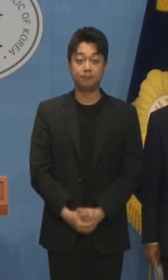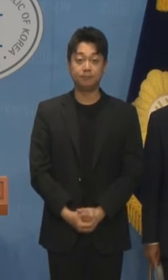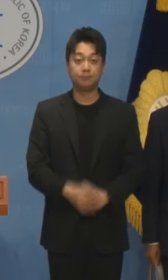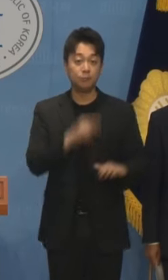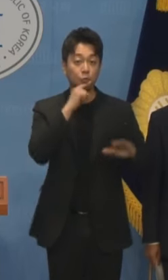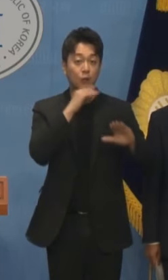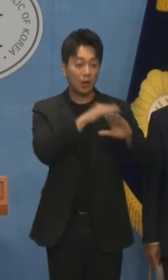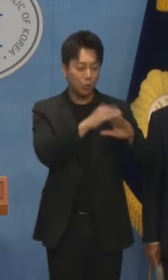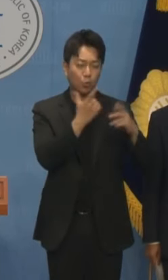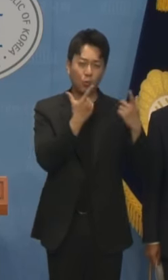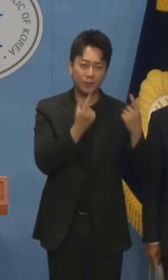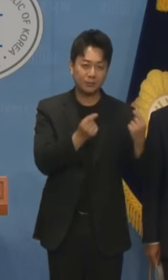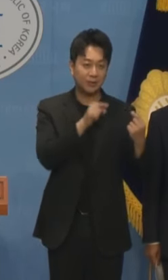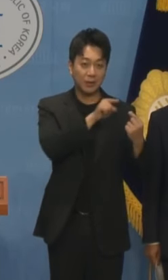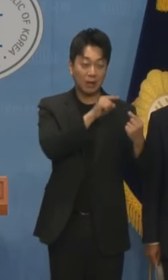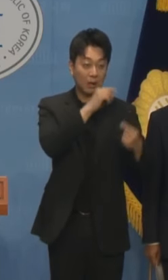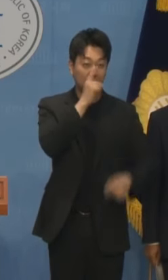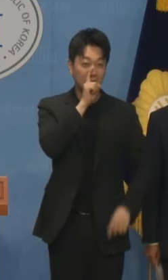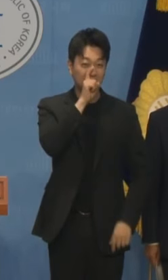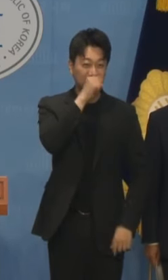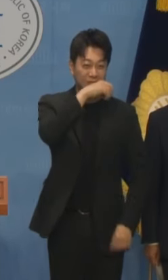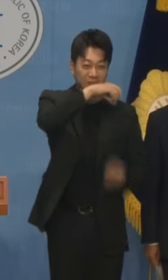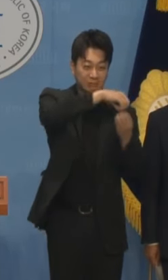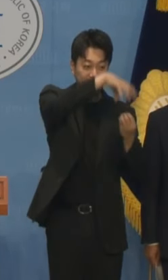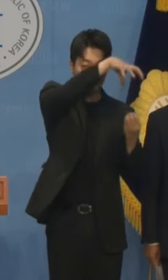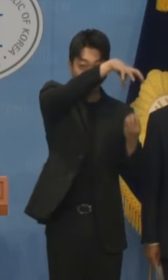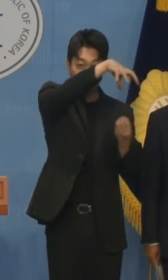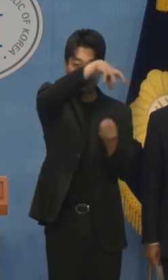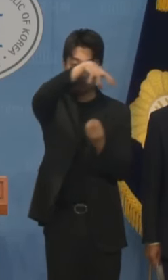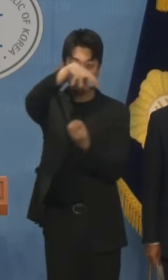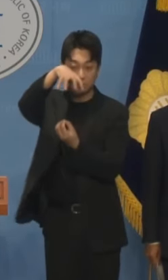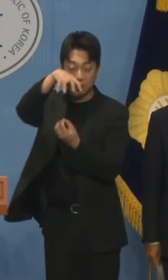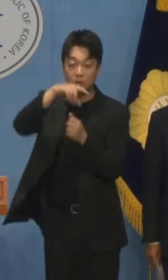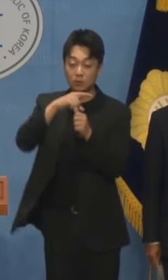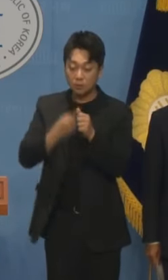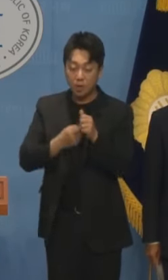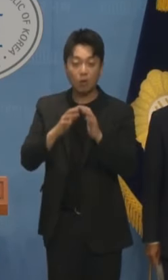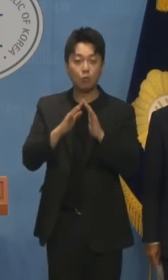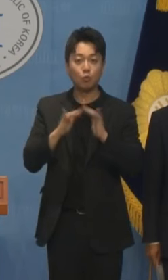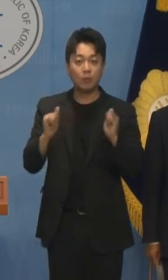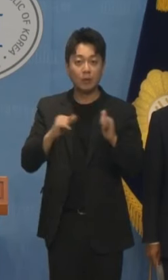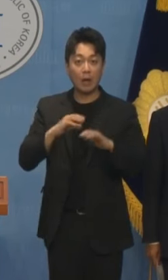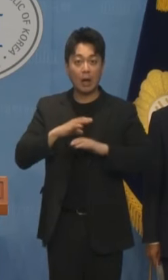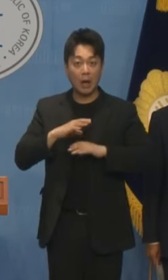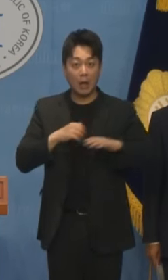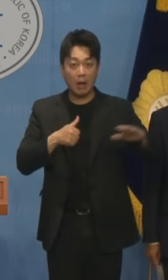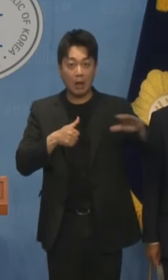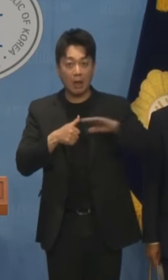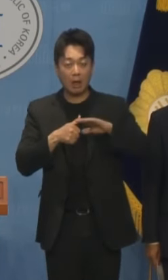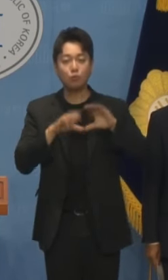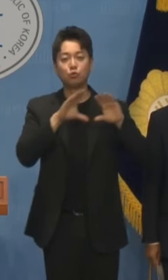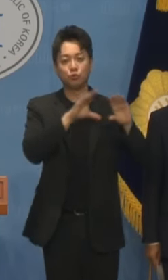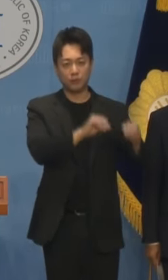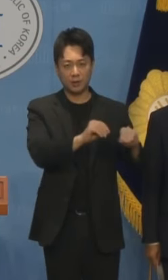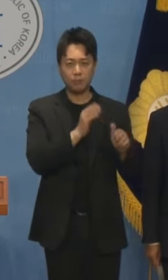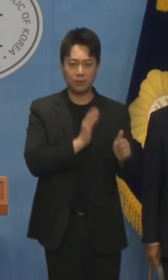오물과 쓰레기가 담긴 풍선을 날려보내 국민들을 위협하는 행위를 중단해야